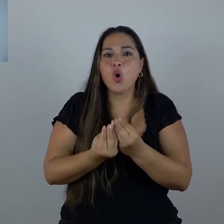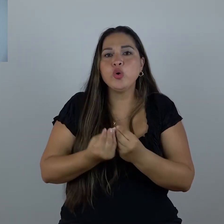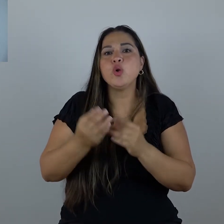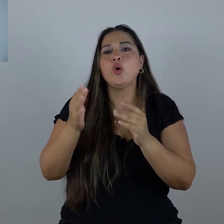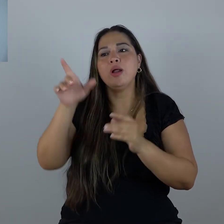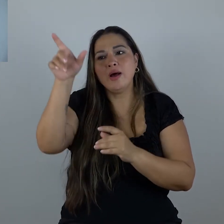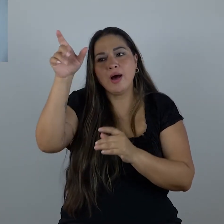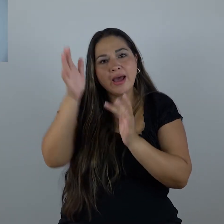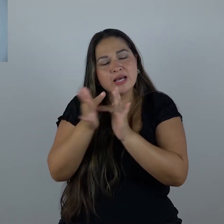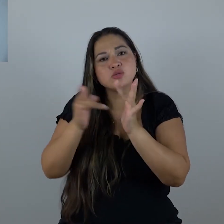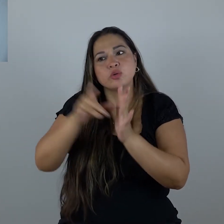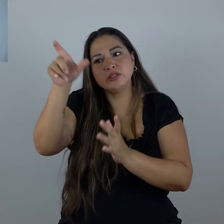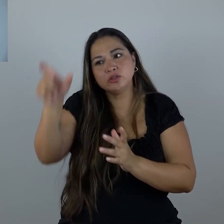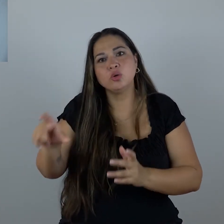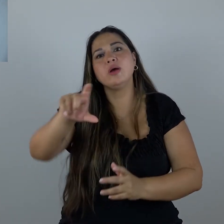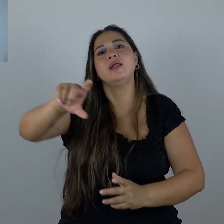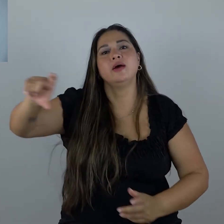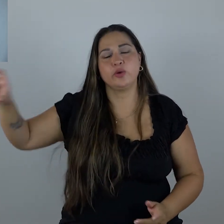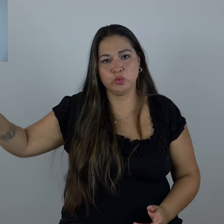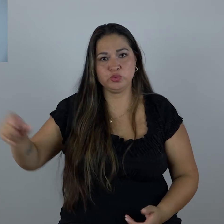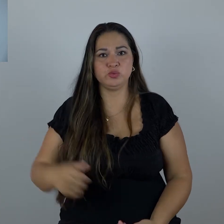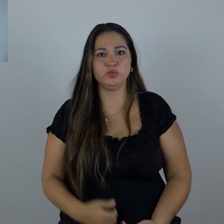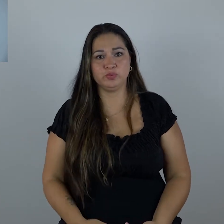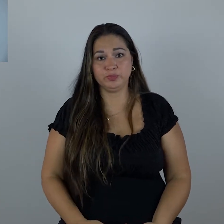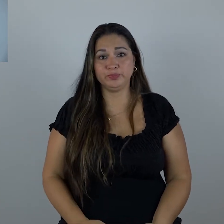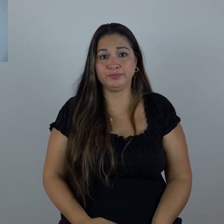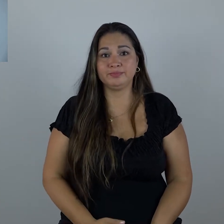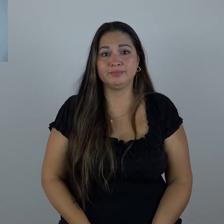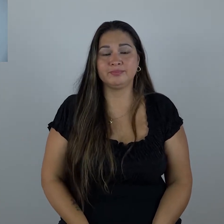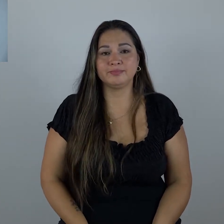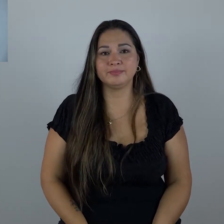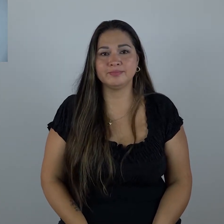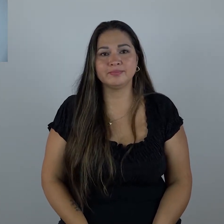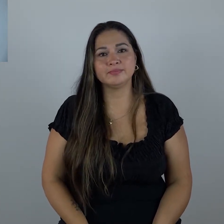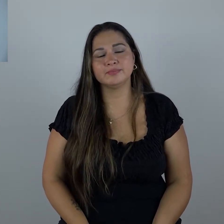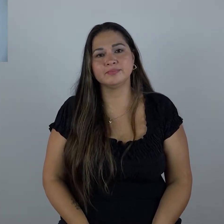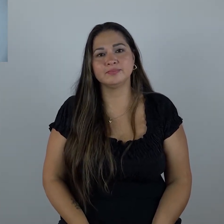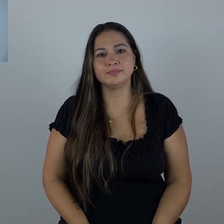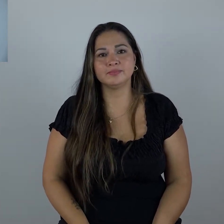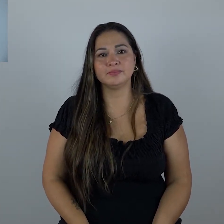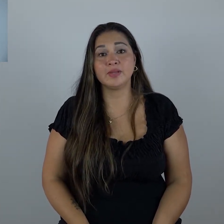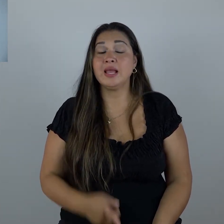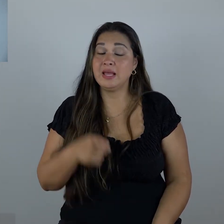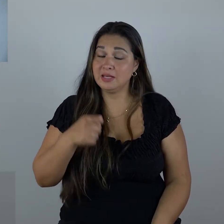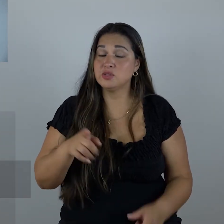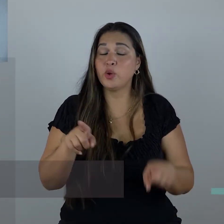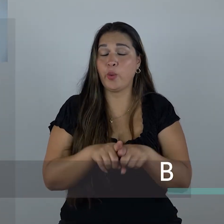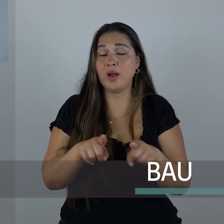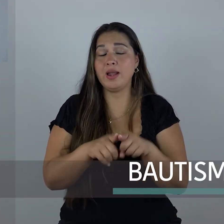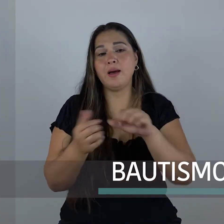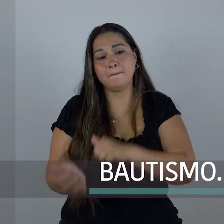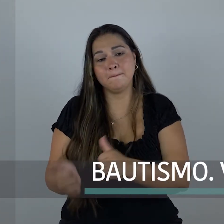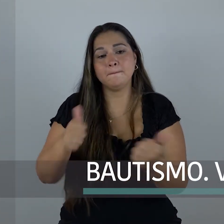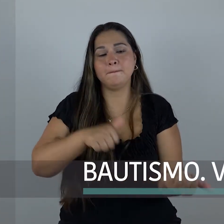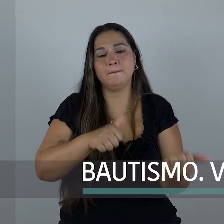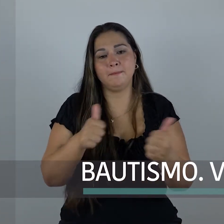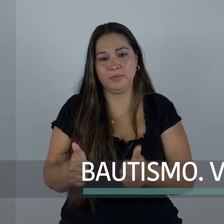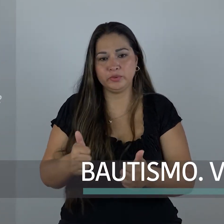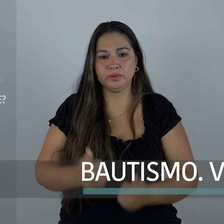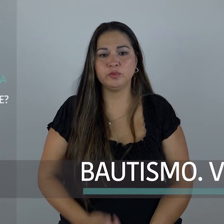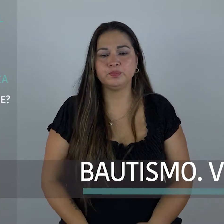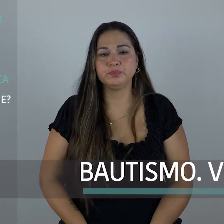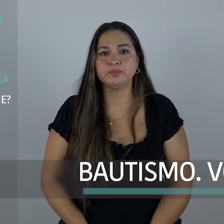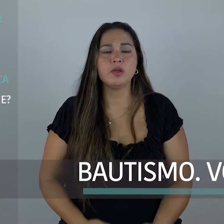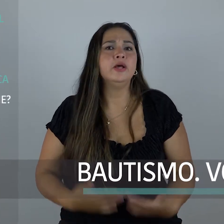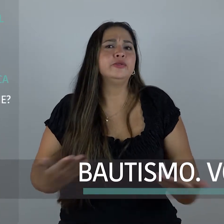bautizado es: yo soy un hijo de Dios. Esto es bautismo. ¿Qué más te